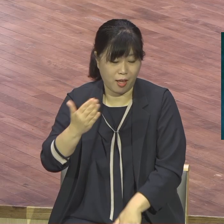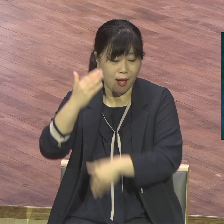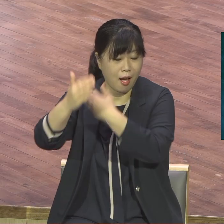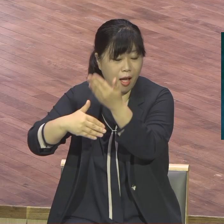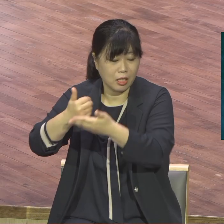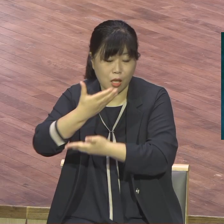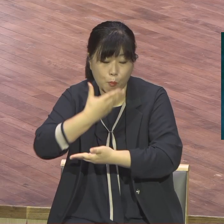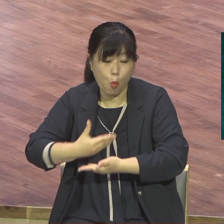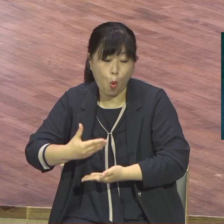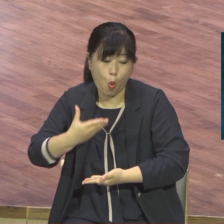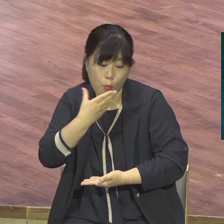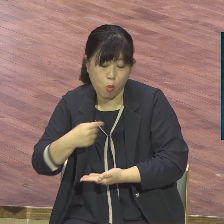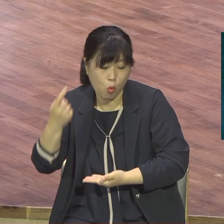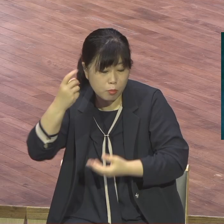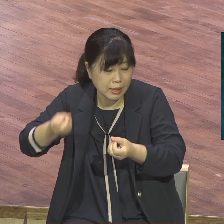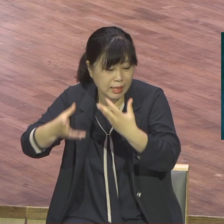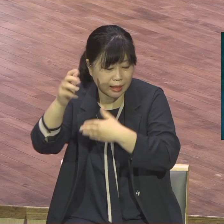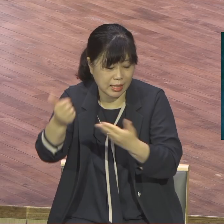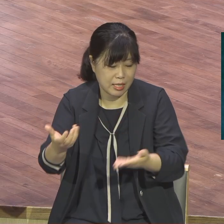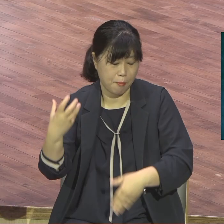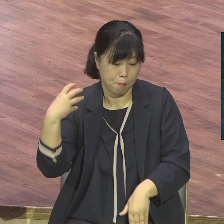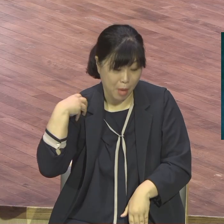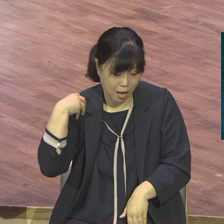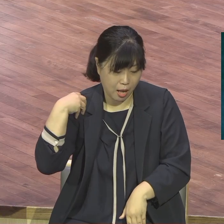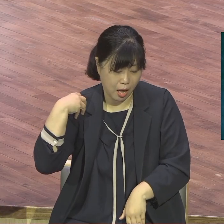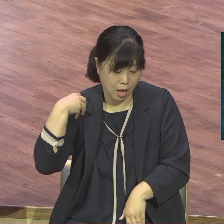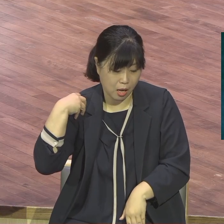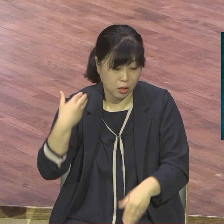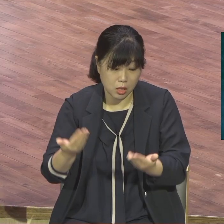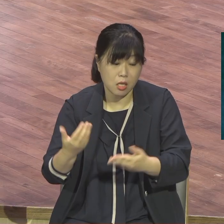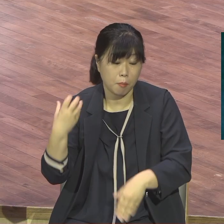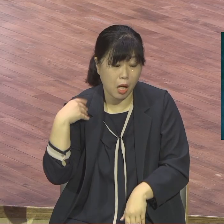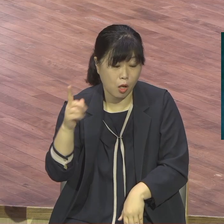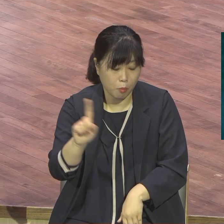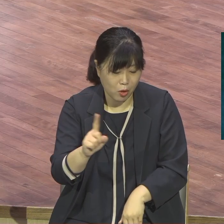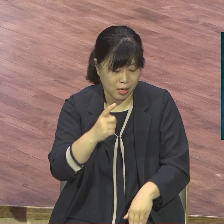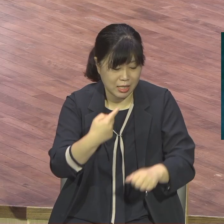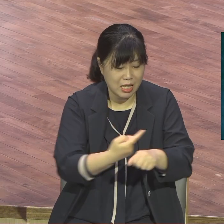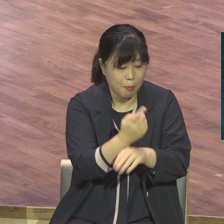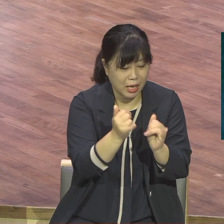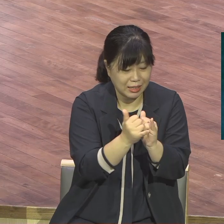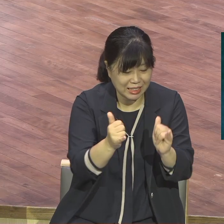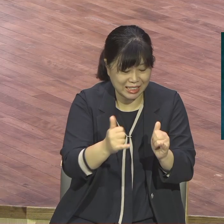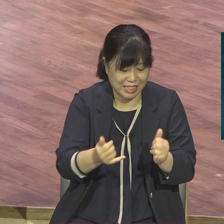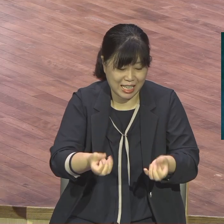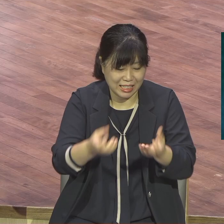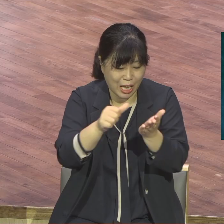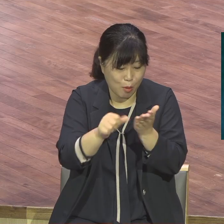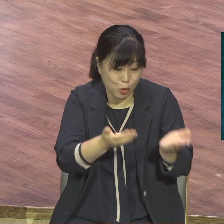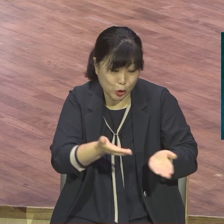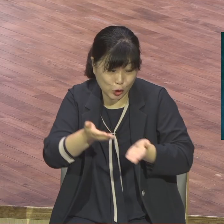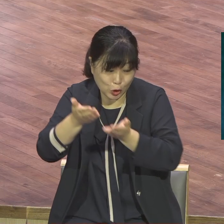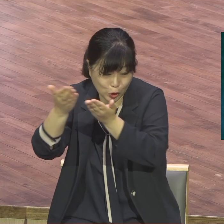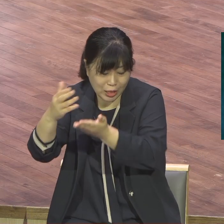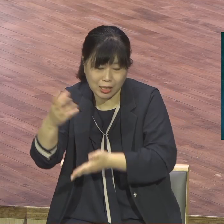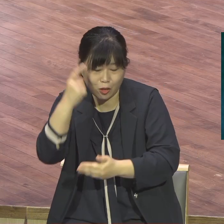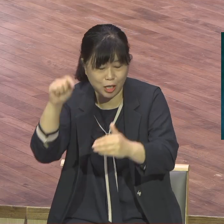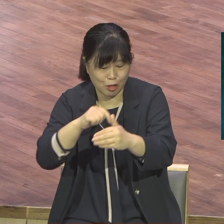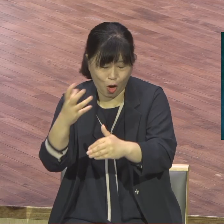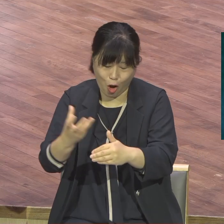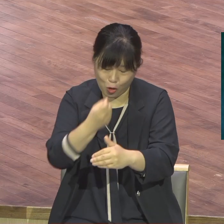복음의 제사장 직분을 하게 하사 이방인을 제물로 드리는 것이 성령 안에서 거룩하게 되어 받으실만 하게 하려